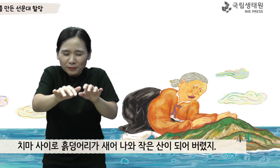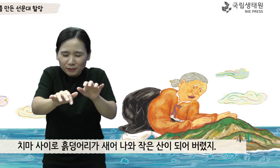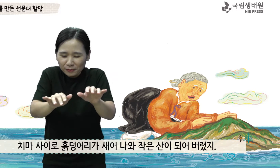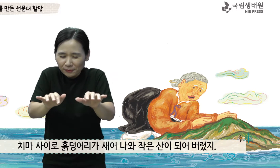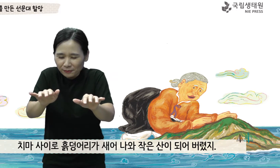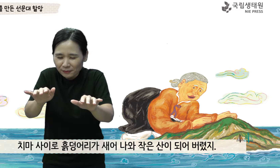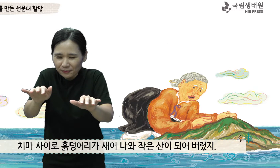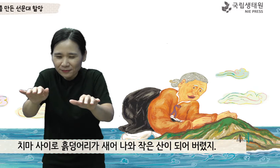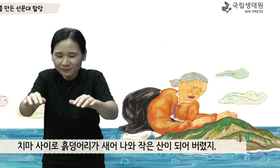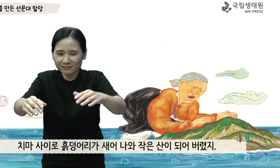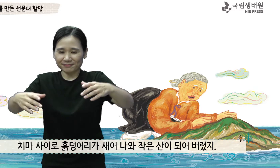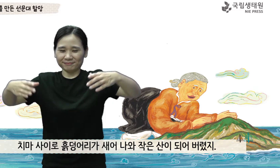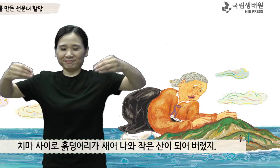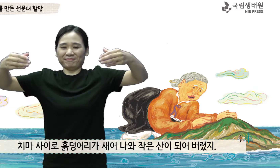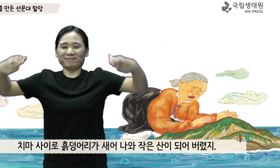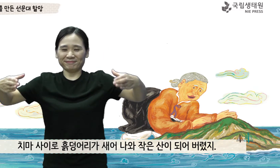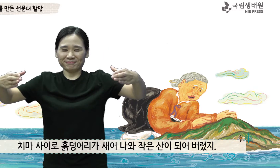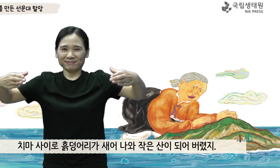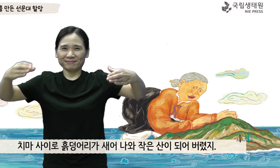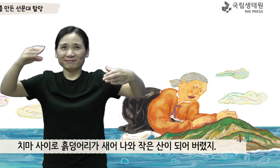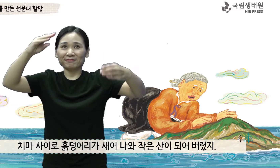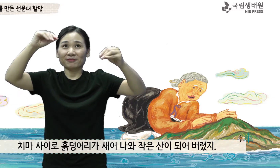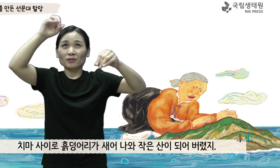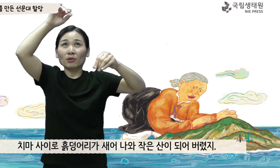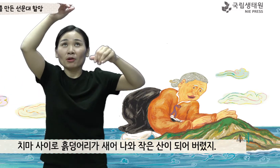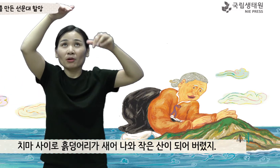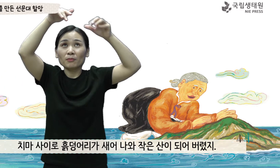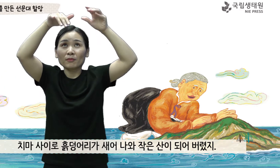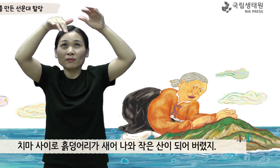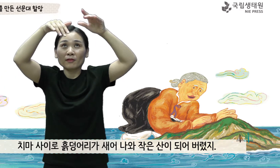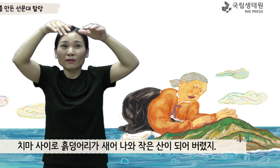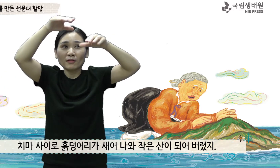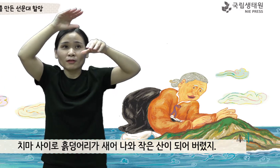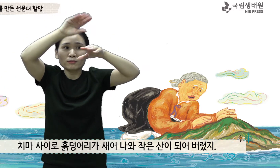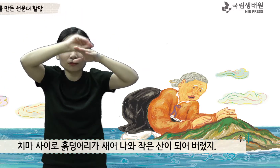흙덩어리가 새어나와 작은 산이 되어버렸지.